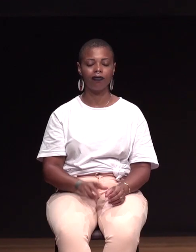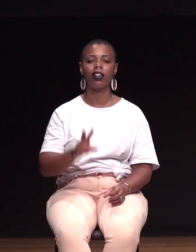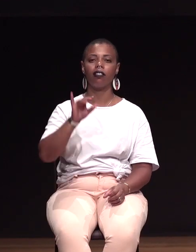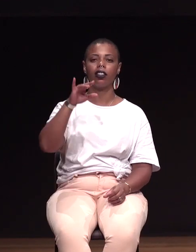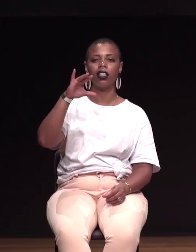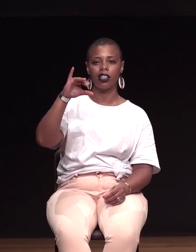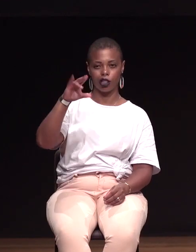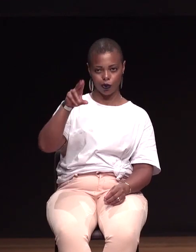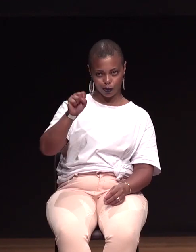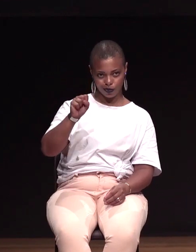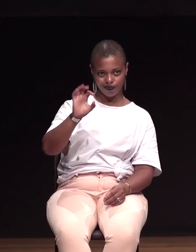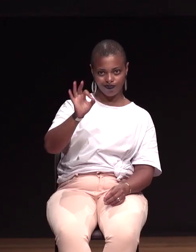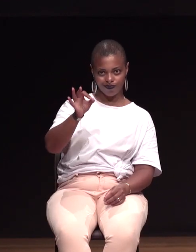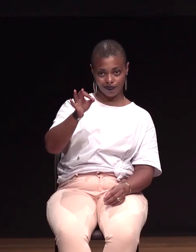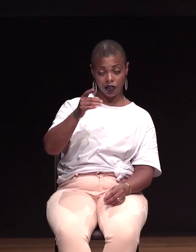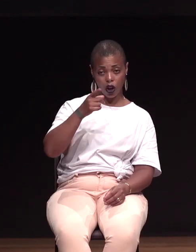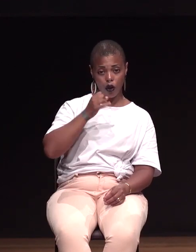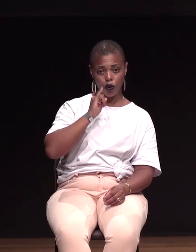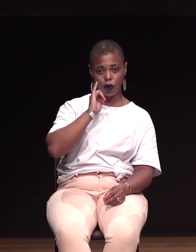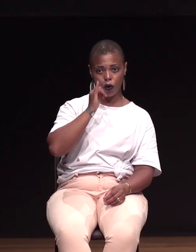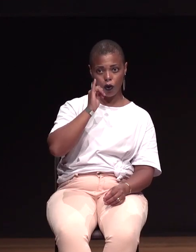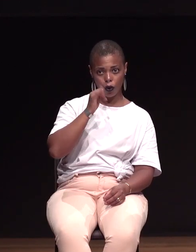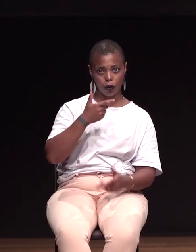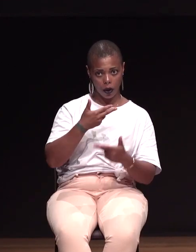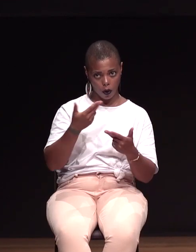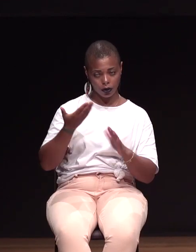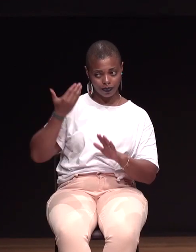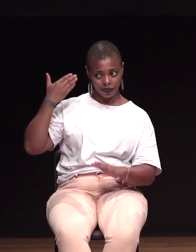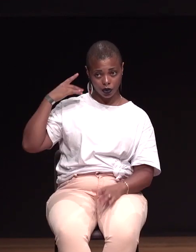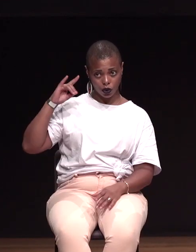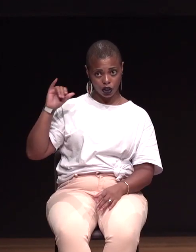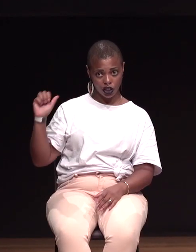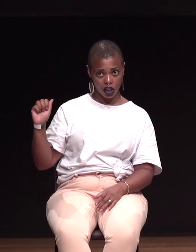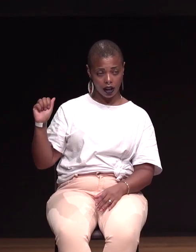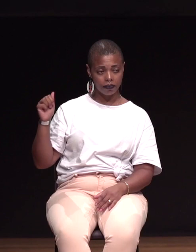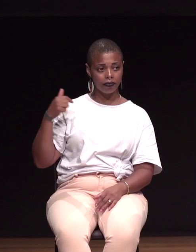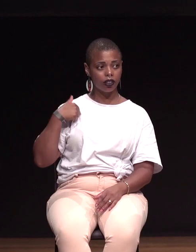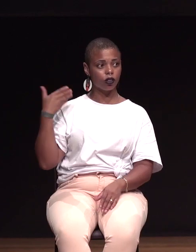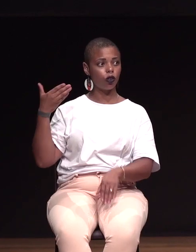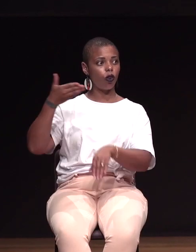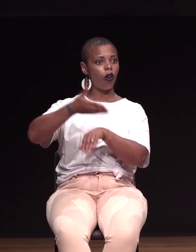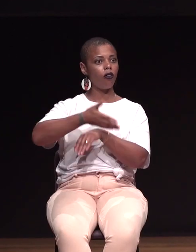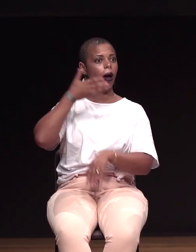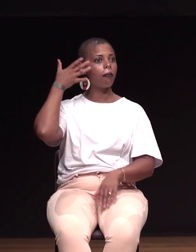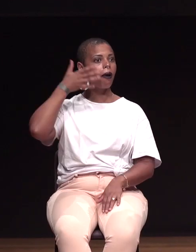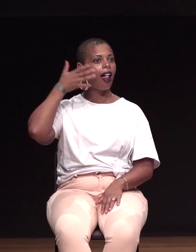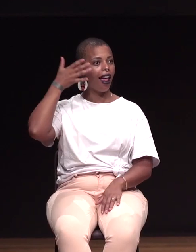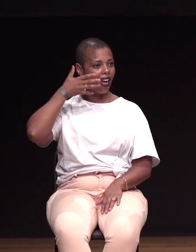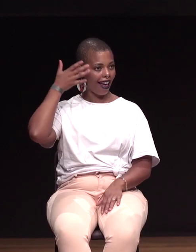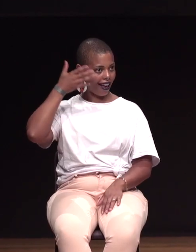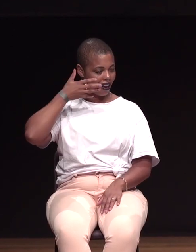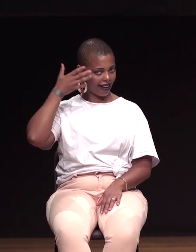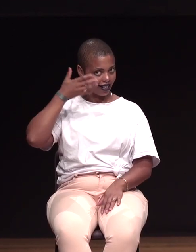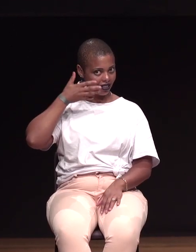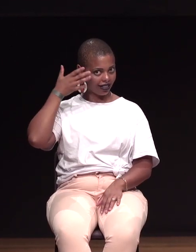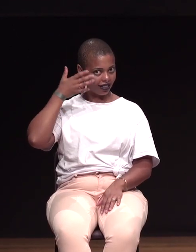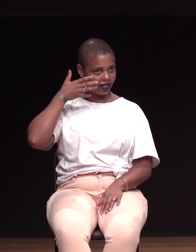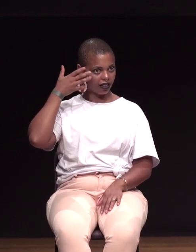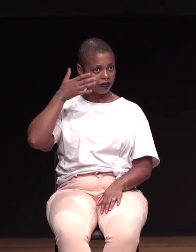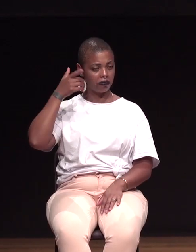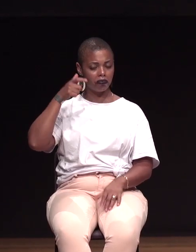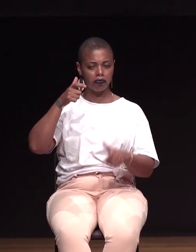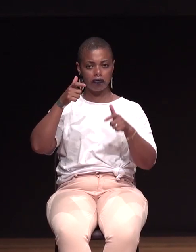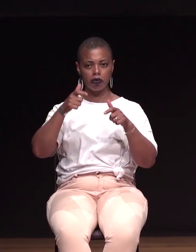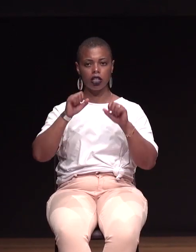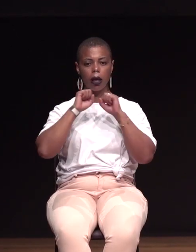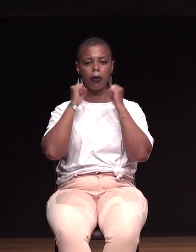Vinícius, né? Eu te conto, Vinícius, que outro dia eu fui fazer uma palestra num